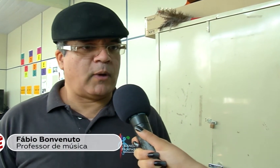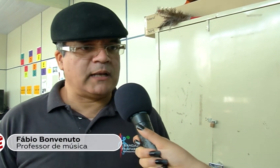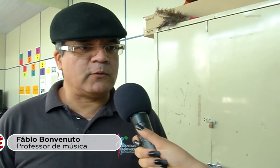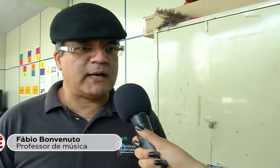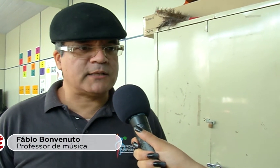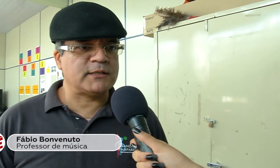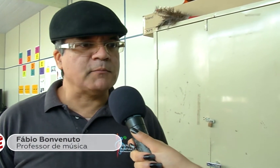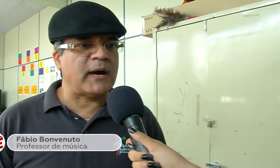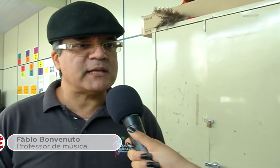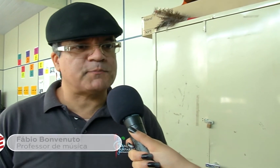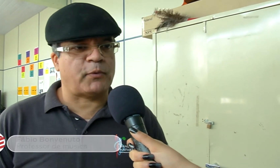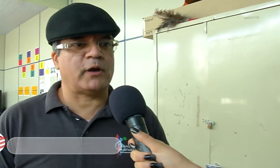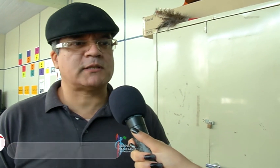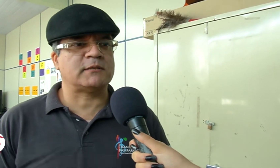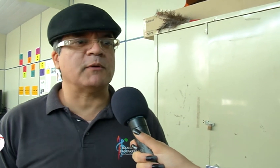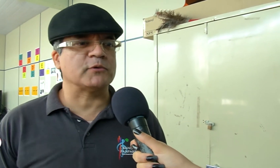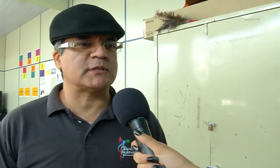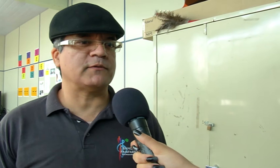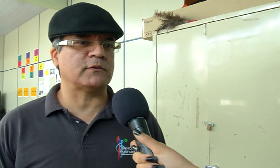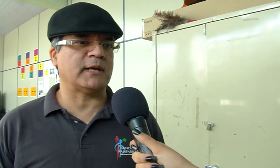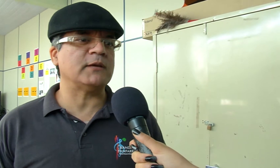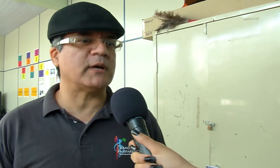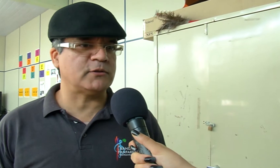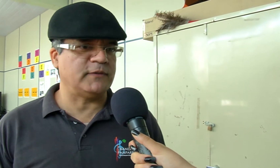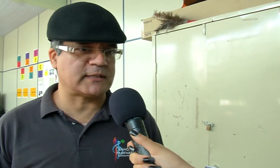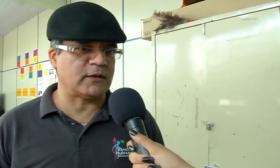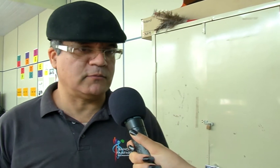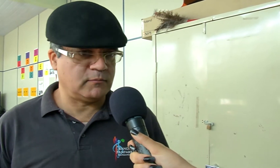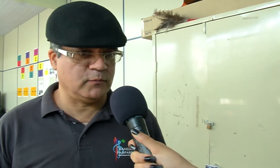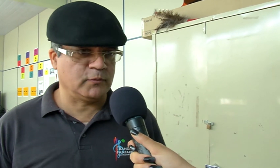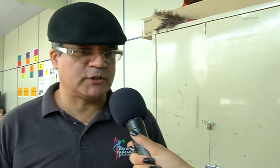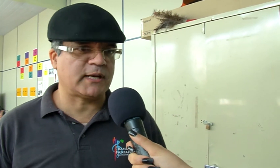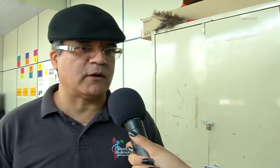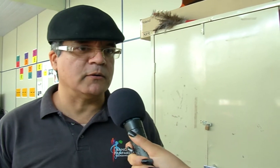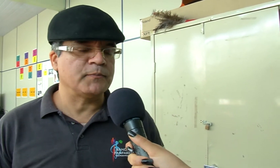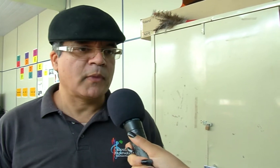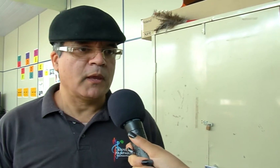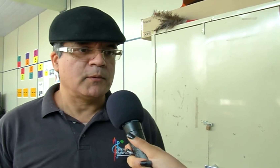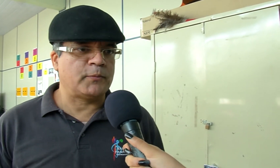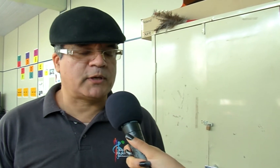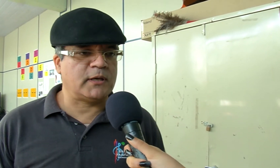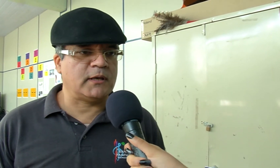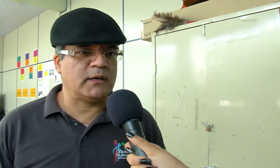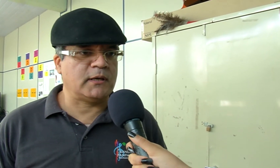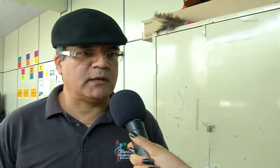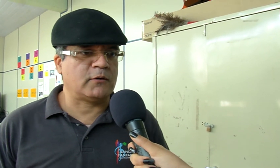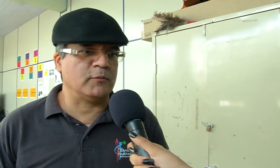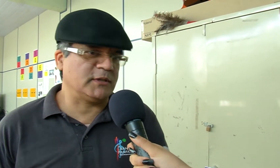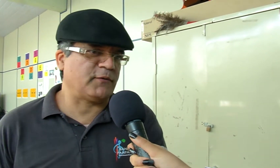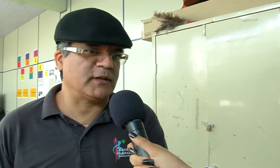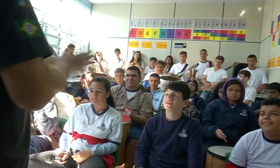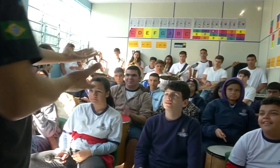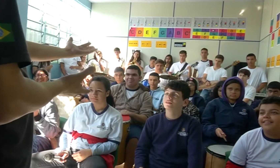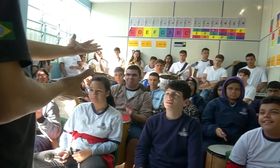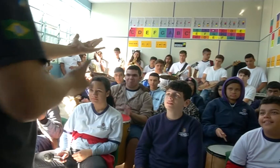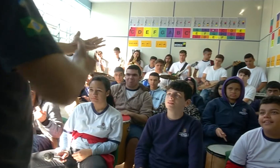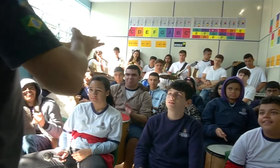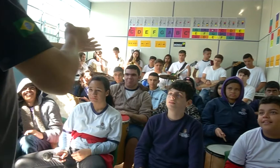a linguagem mais próxima possível da linguagem universal musical. Porque, como eles já foram até para Portugal,